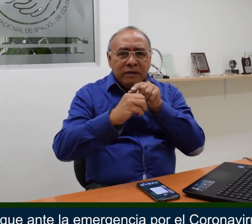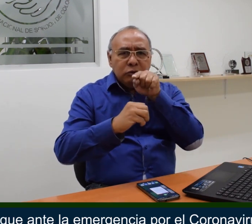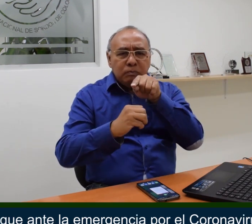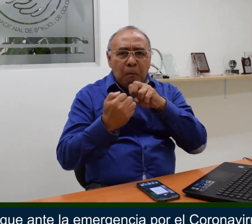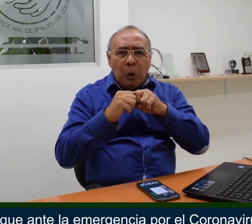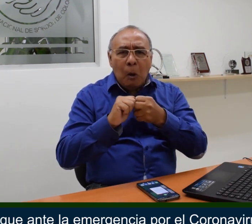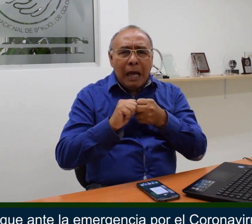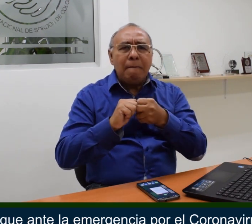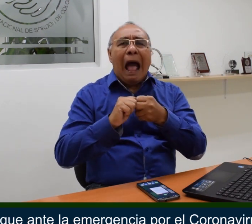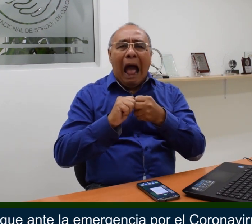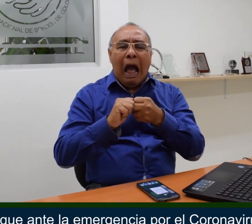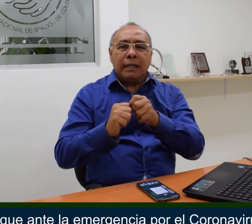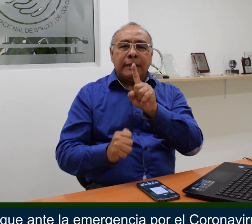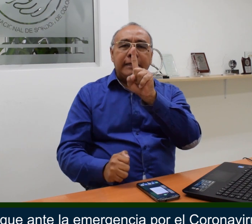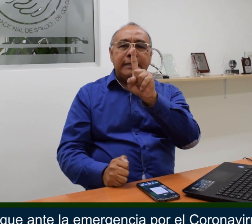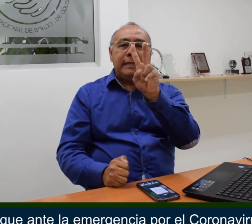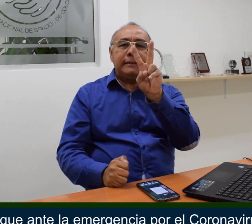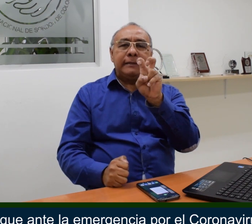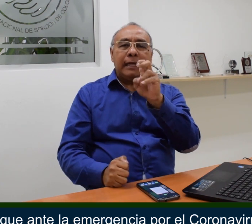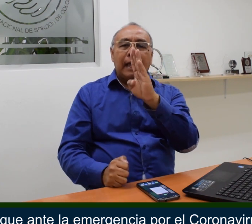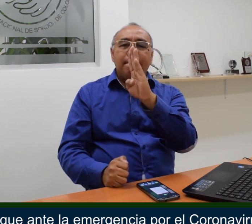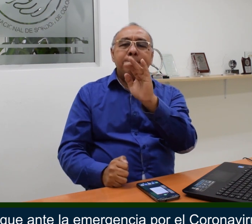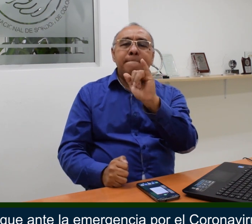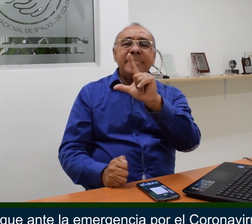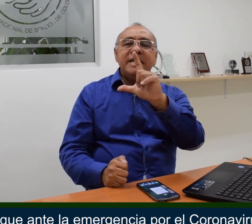entidades podrían exceder hasta 17 billones de pesos.